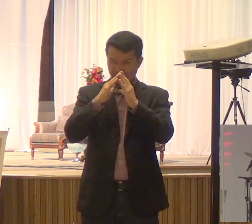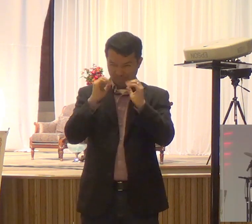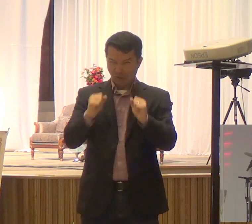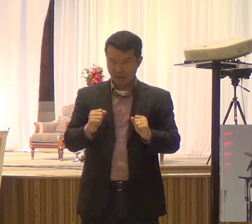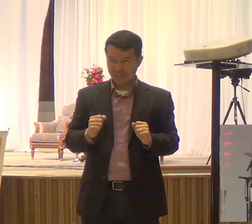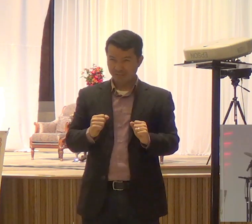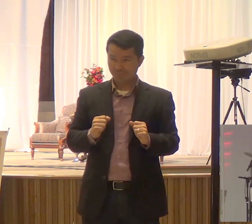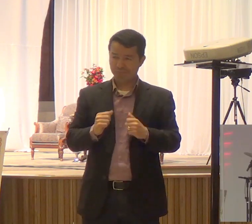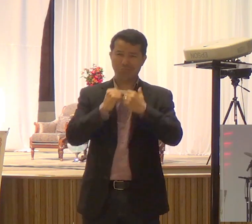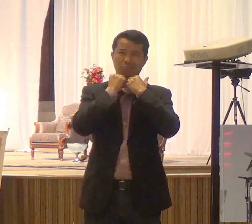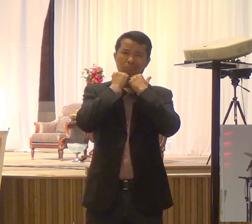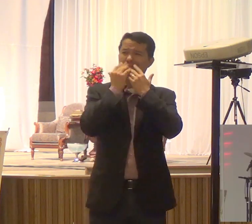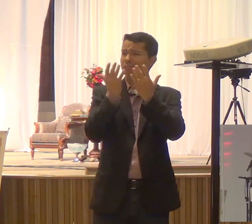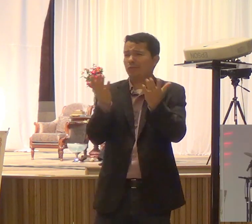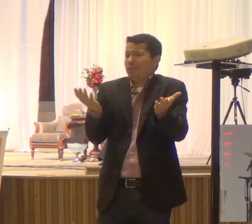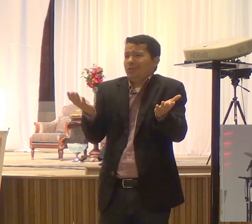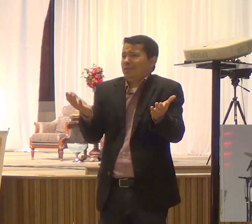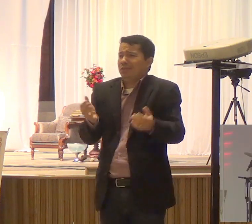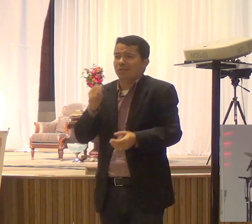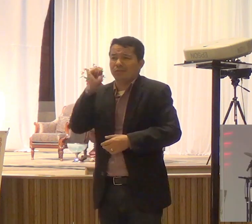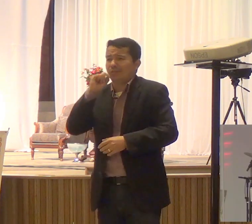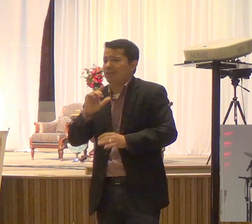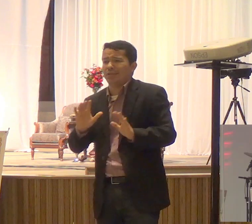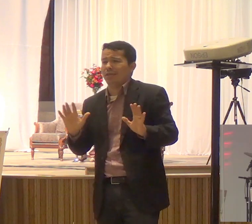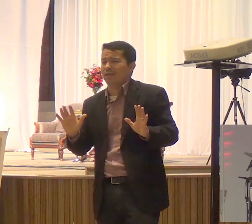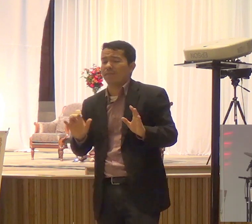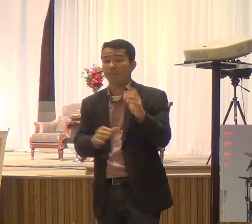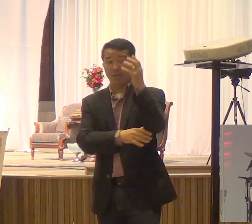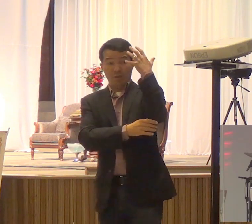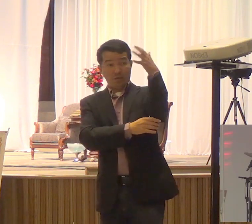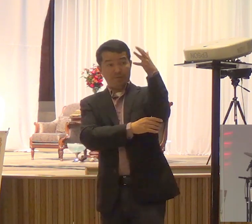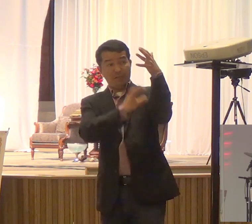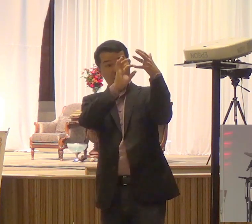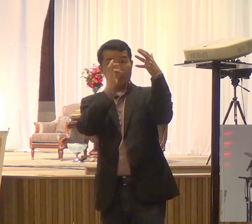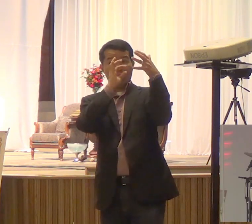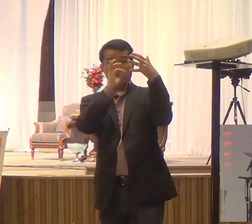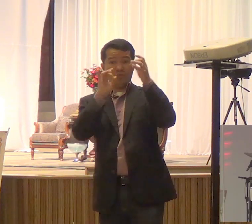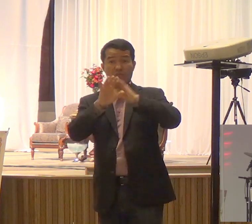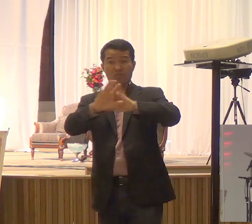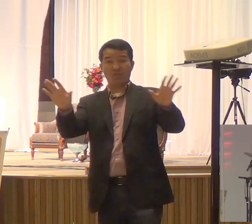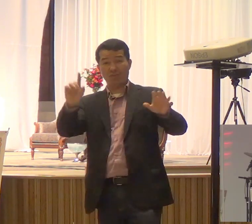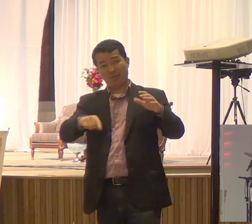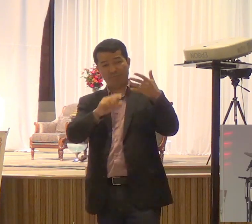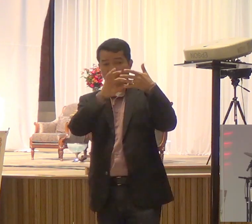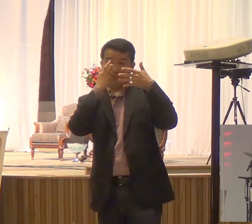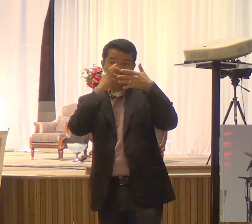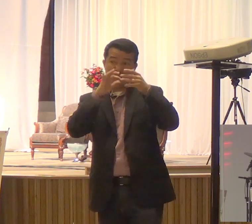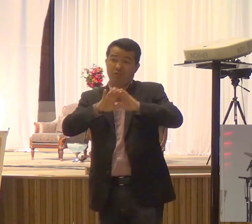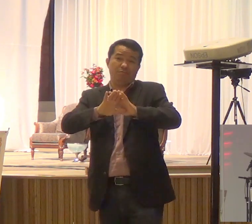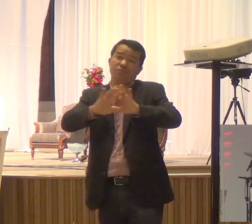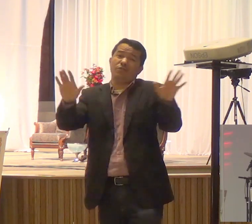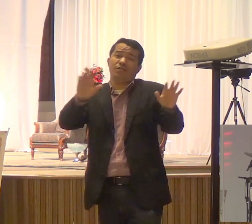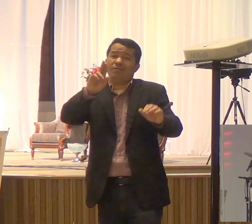Não dá, não serve. A única função da videira, como madeira, é ser videira e dar